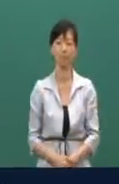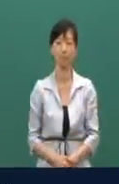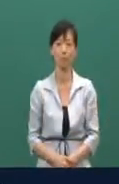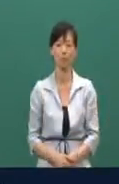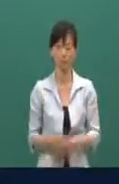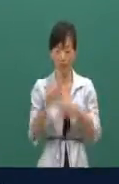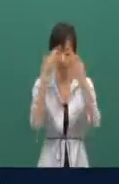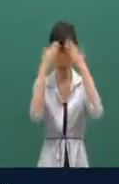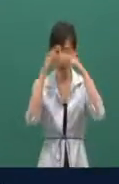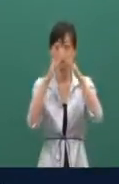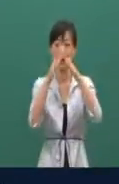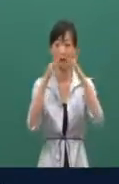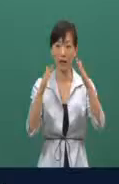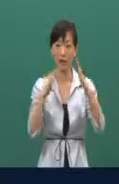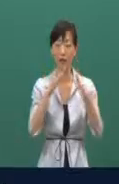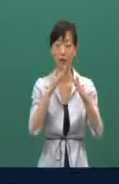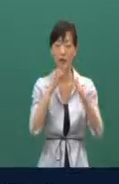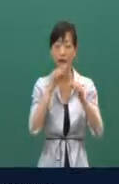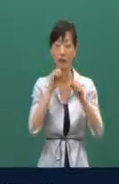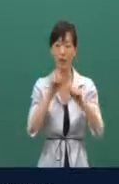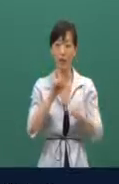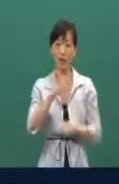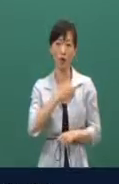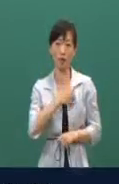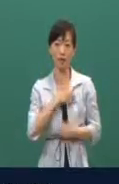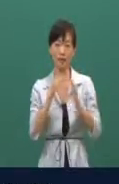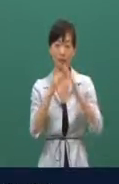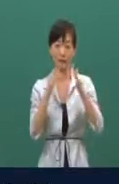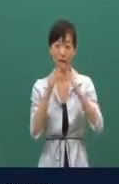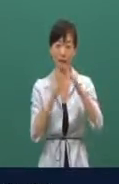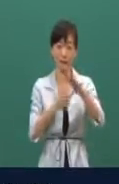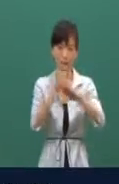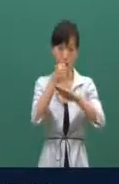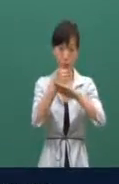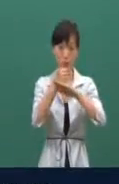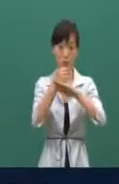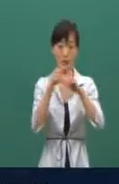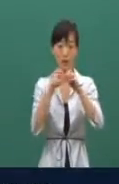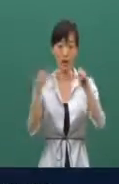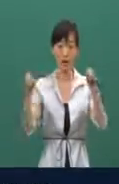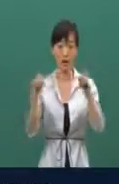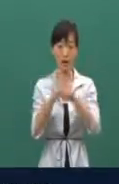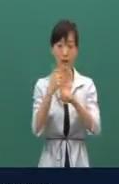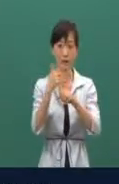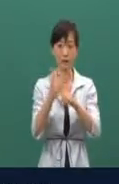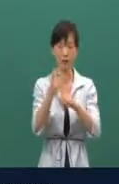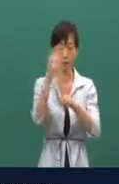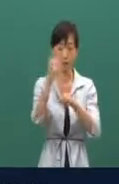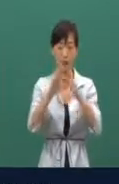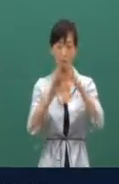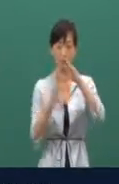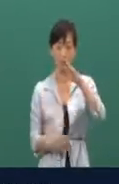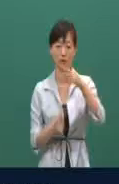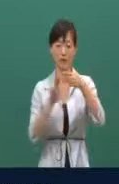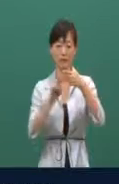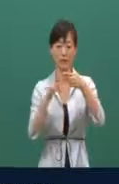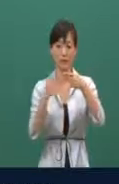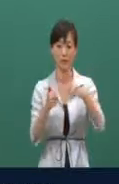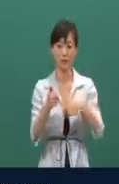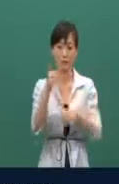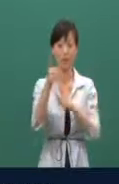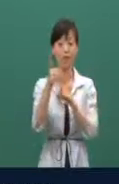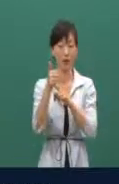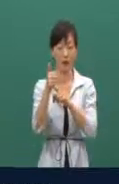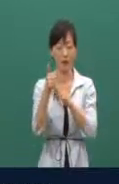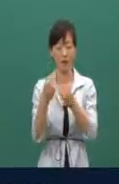。そして博覧会実行委員会会長の長浜市の藤井市長